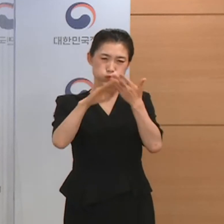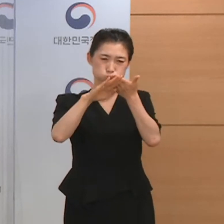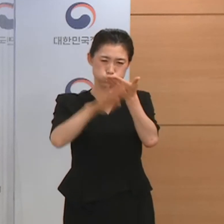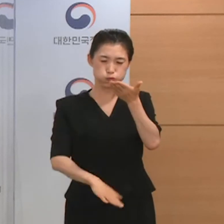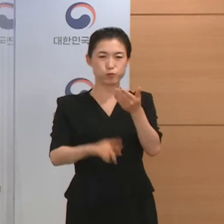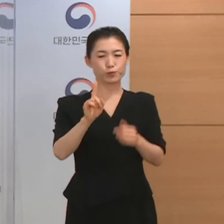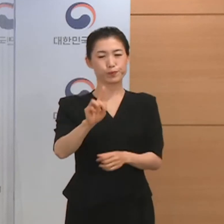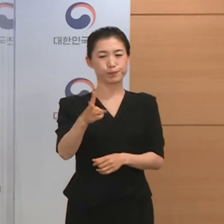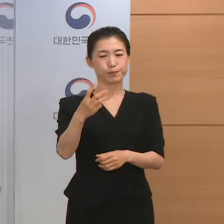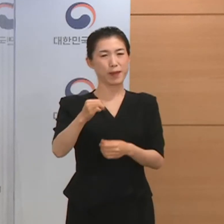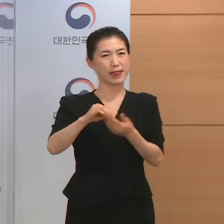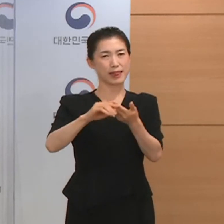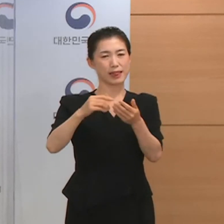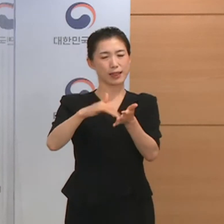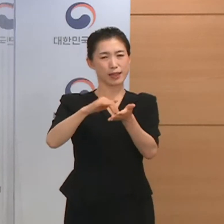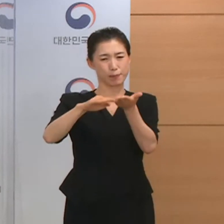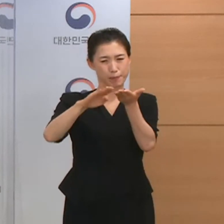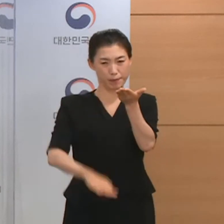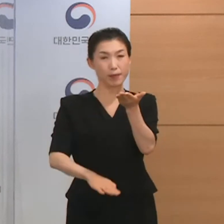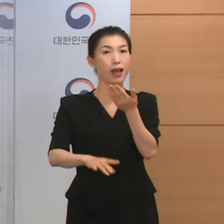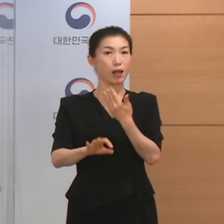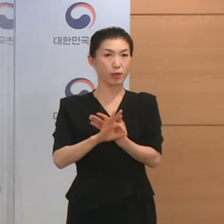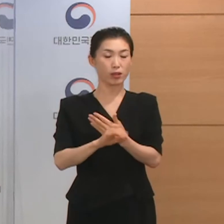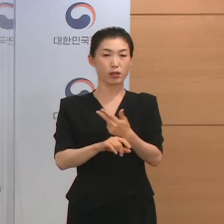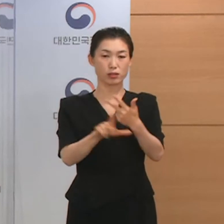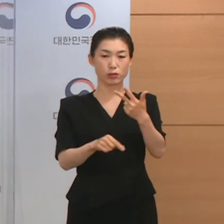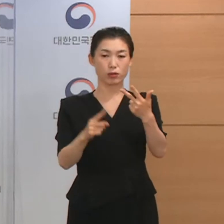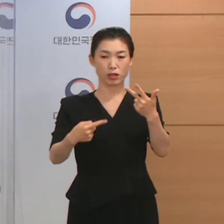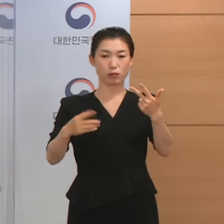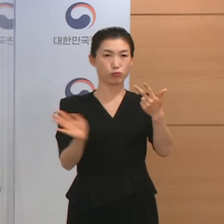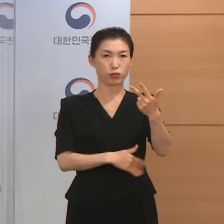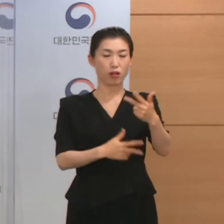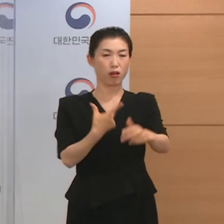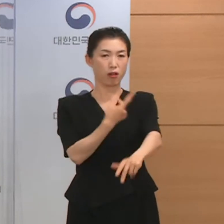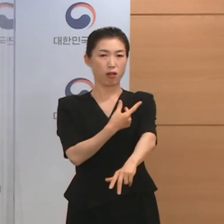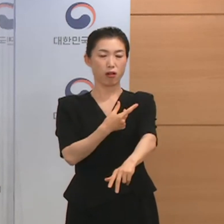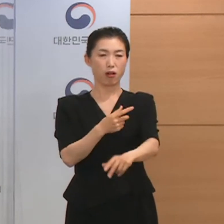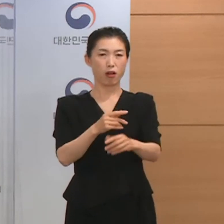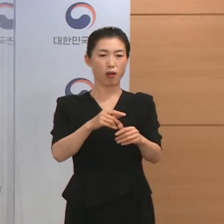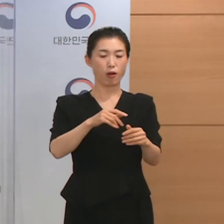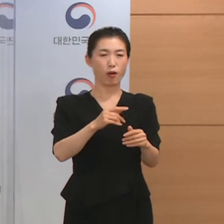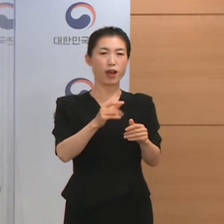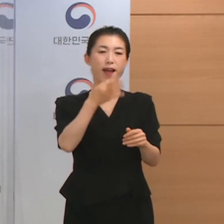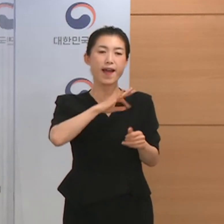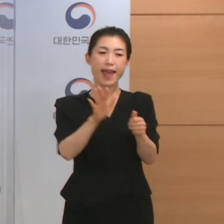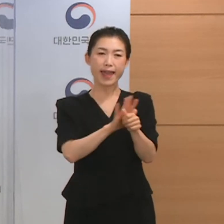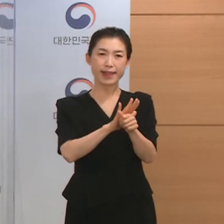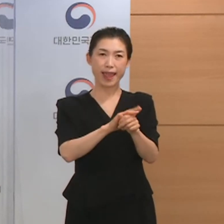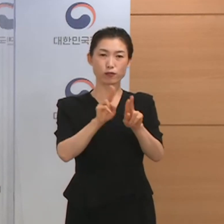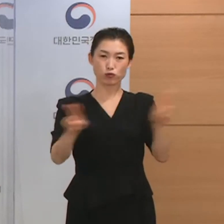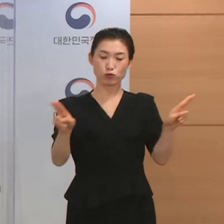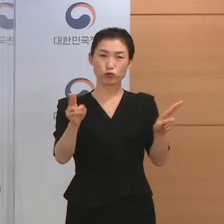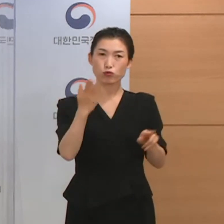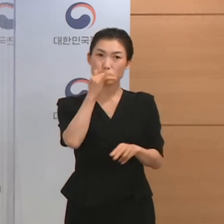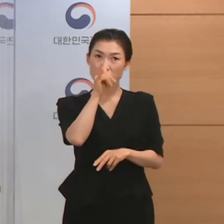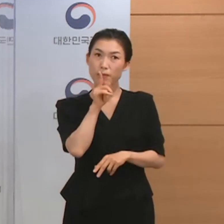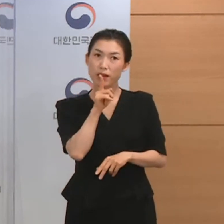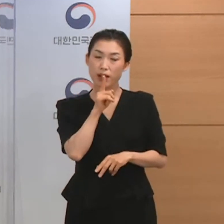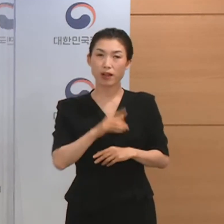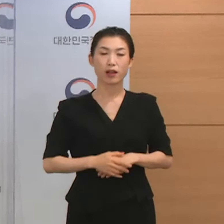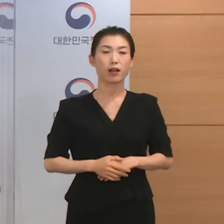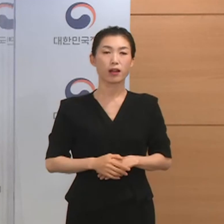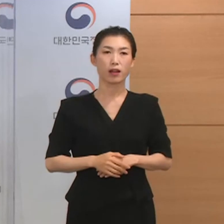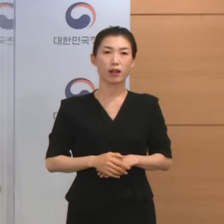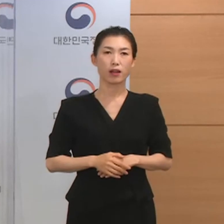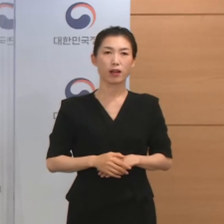미달했을 땐 오늘 발표한 조치들이 시행되지 않을 수도 있다는 뜻인지 궁금합니다. 그렇다면 예를 들어